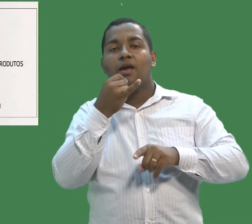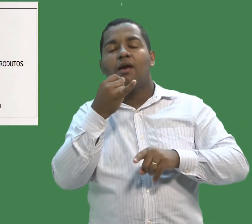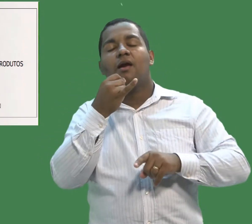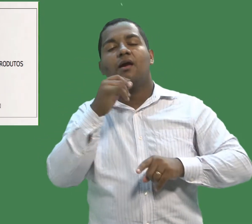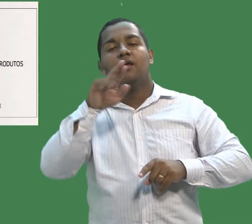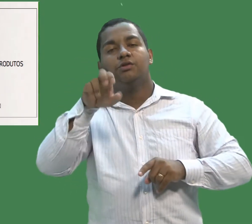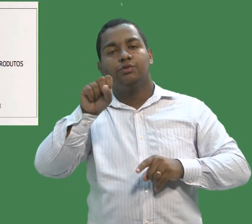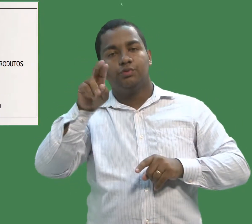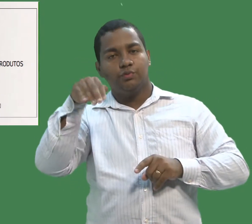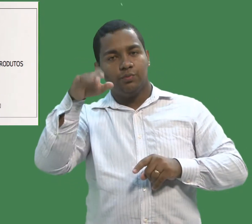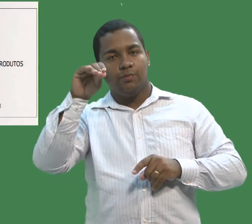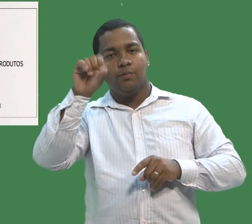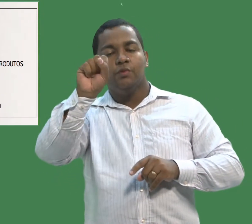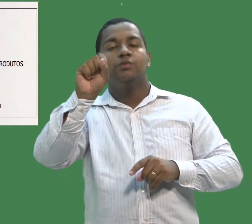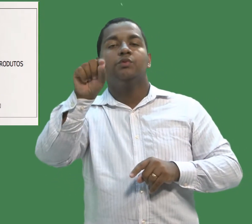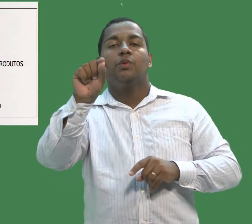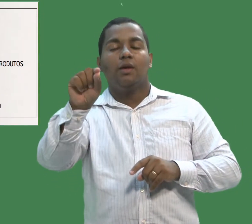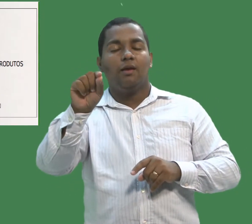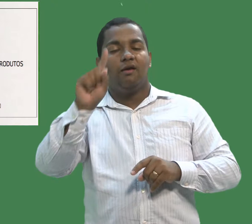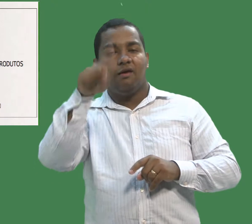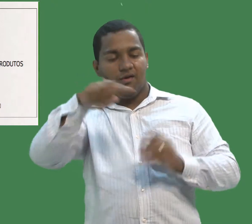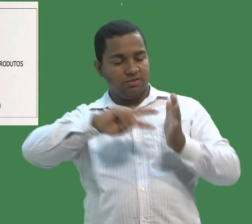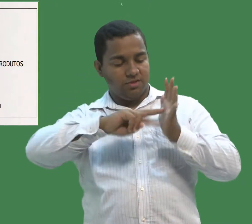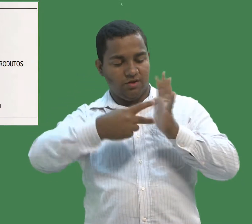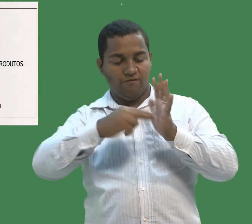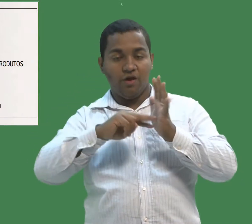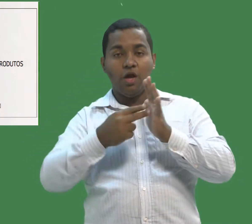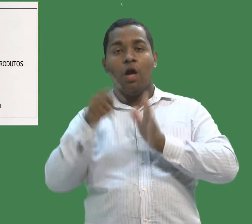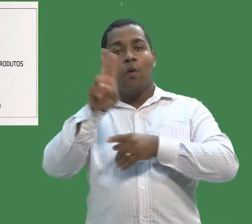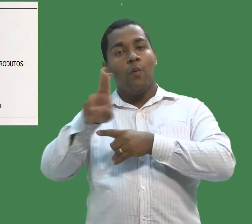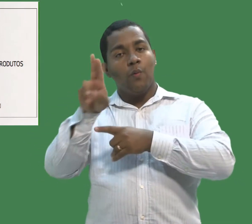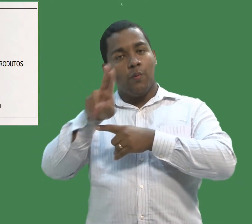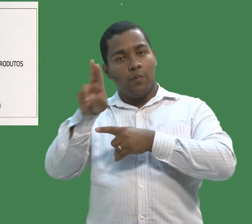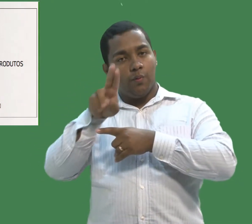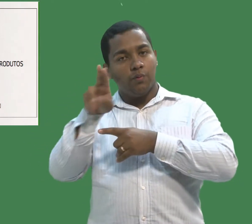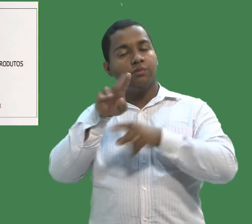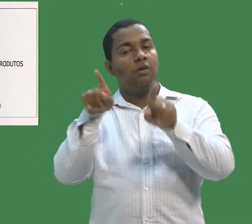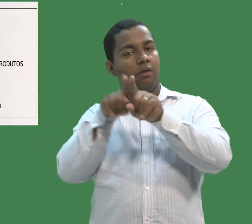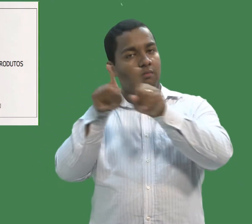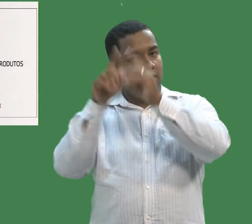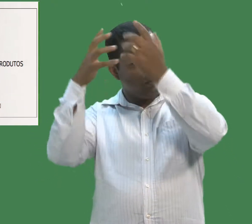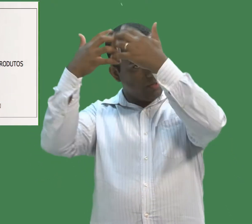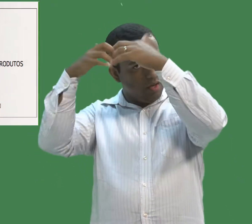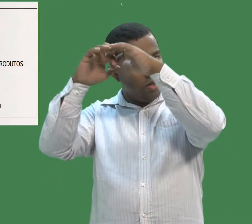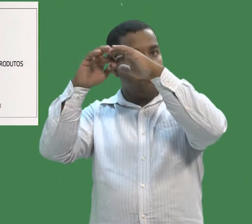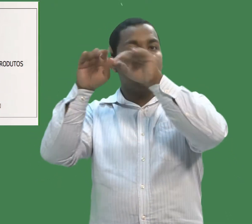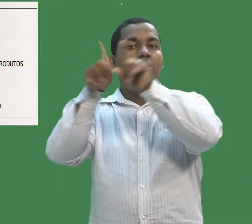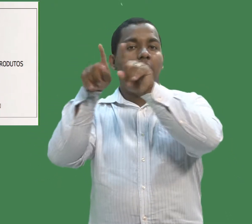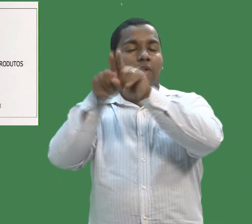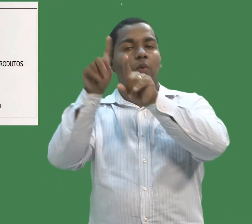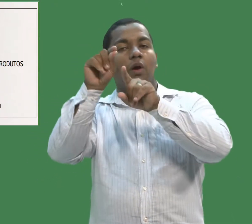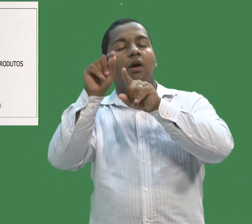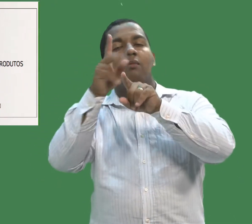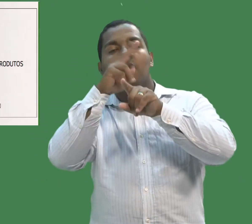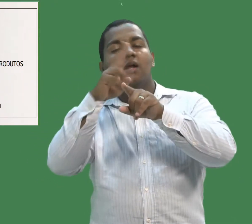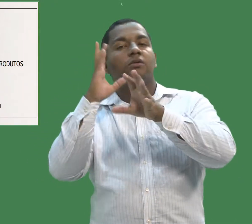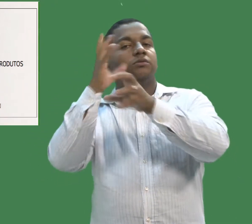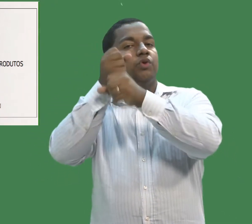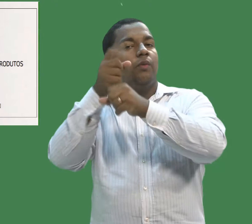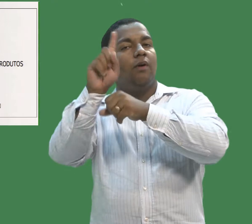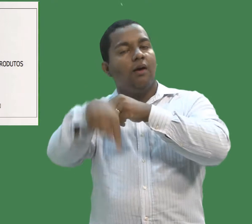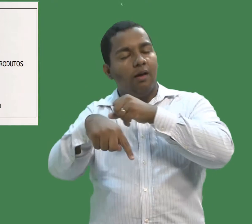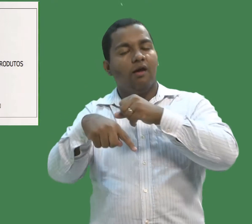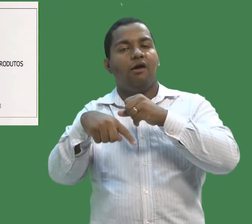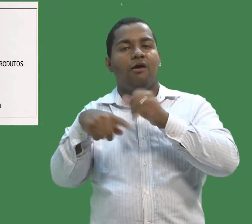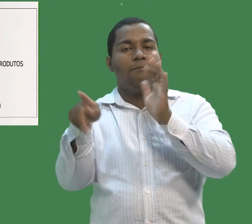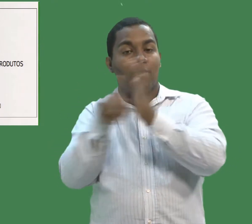da seguinte maneira. Temos os insumos, que significa fazer uso de, e nesse caso do cérebro, né, ele